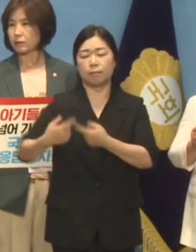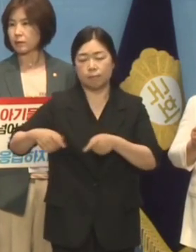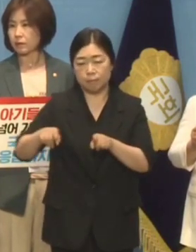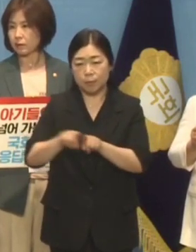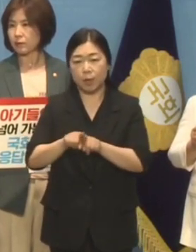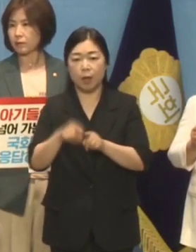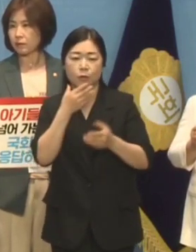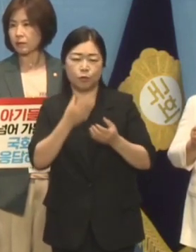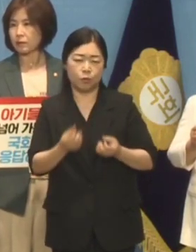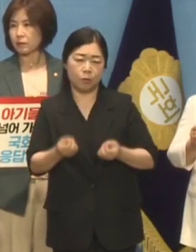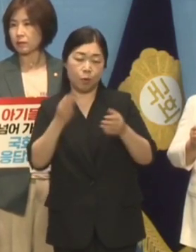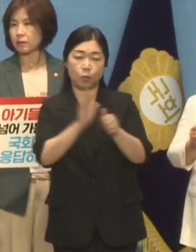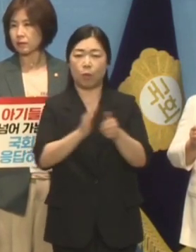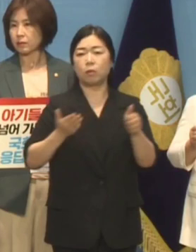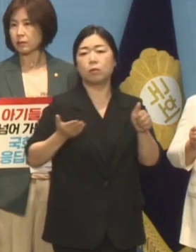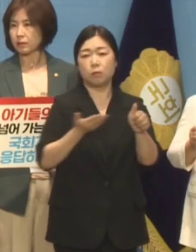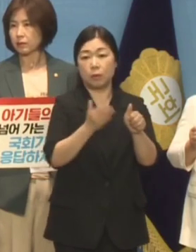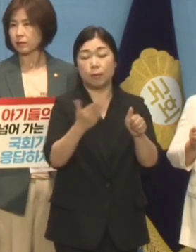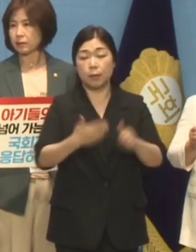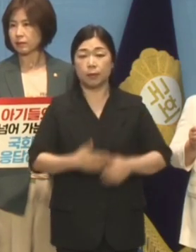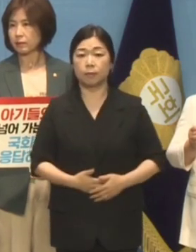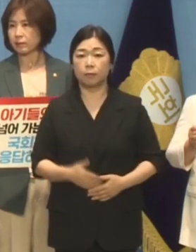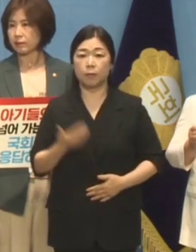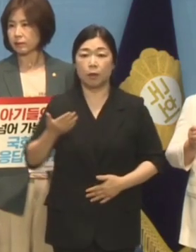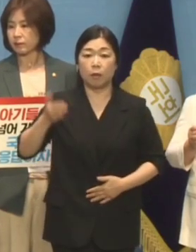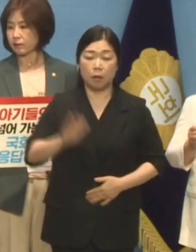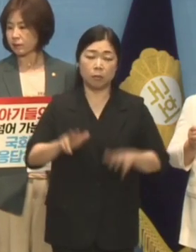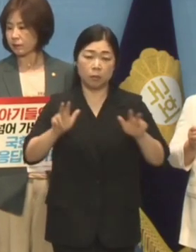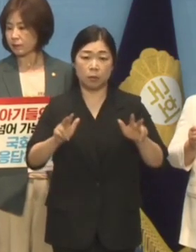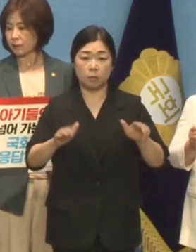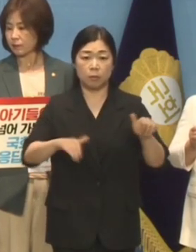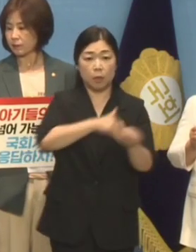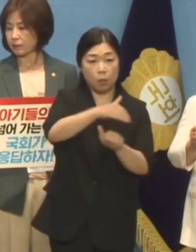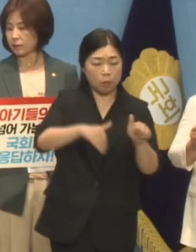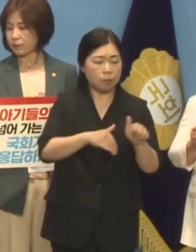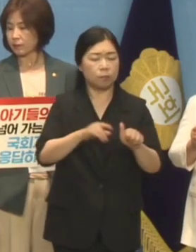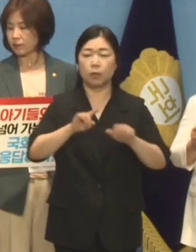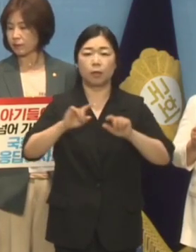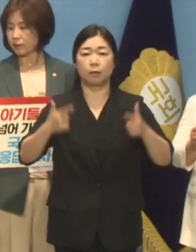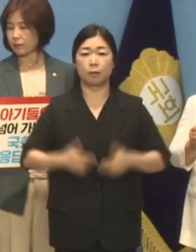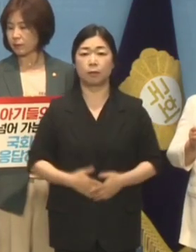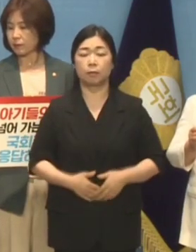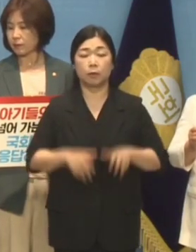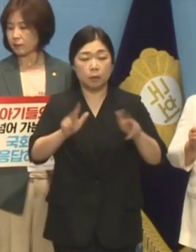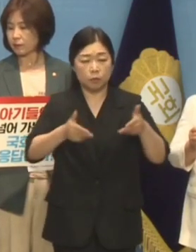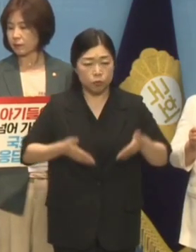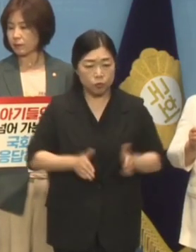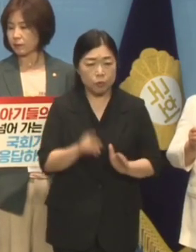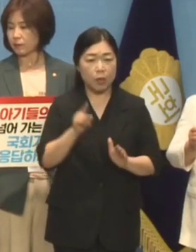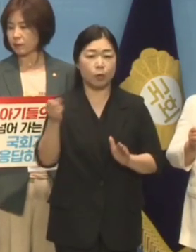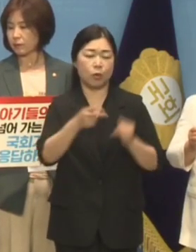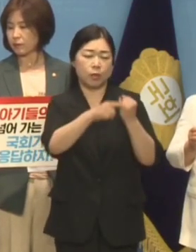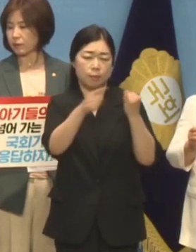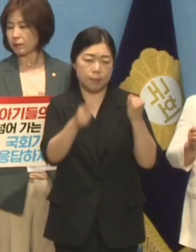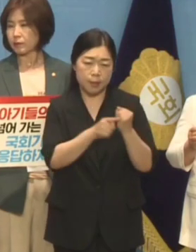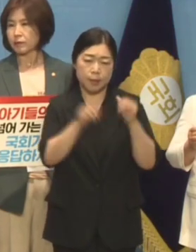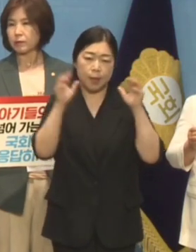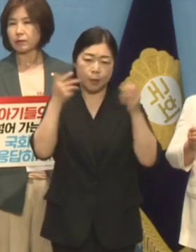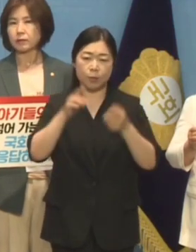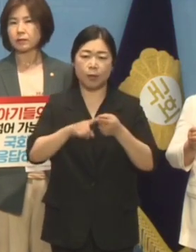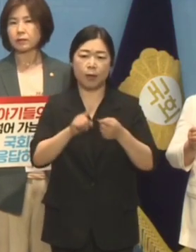함께 축복하고 도와줘야 합니다. 하지만 현실은 그렇지 않습니다. 현재 출생 미신고 아동에